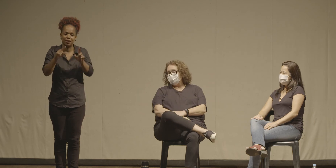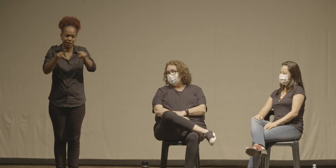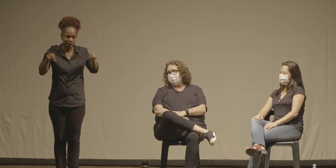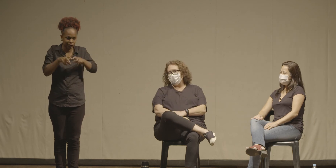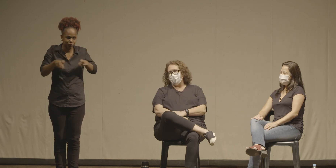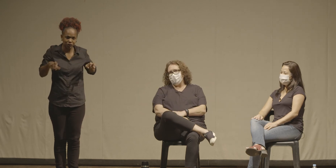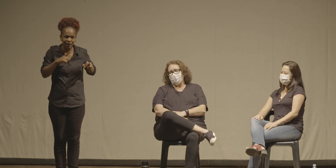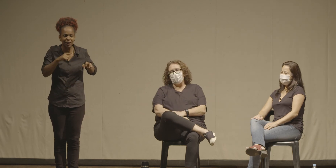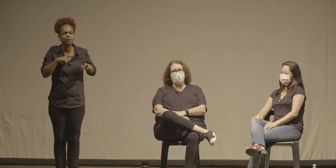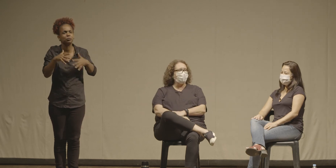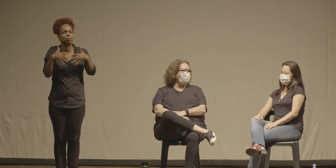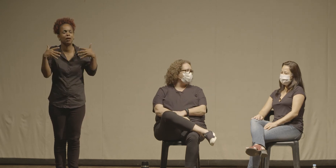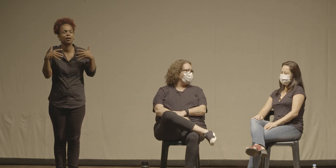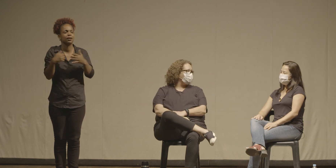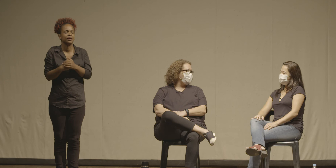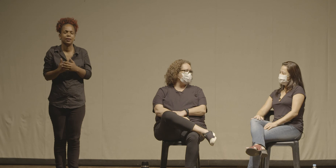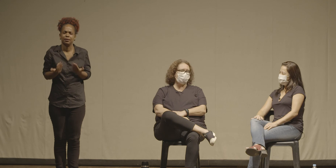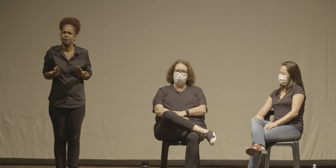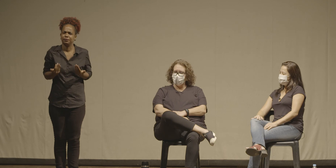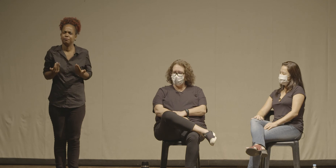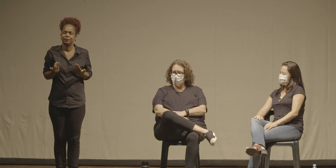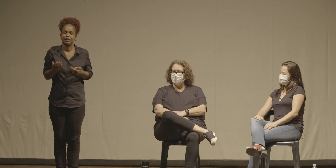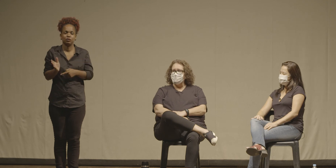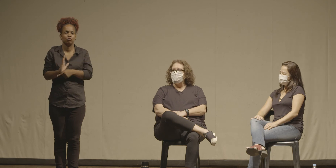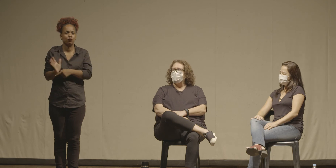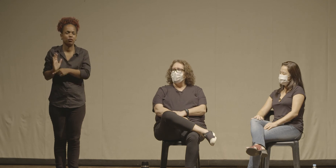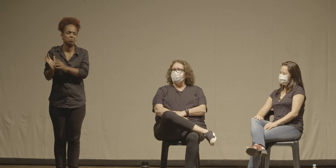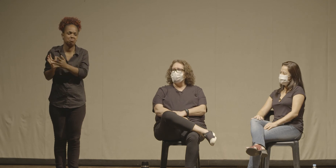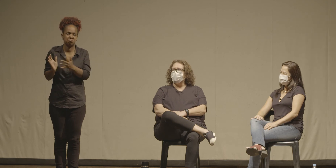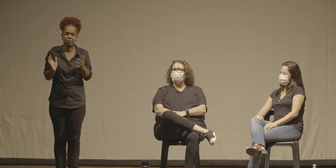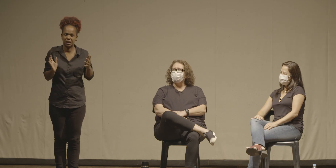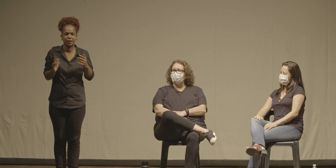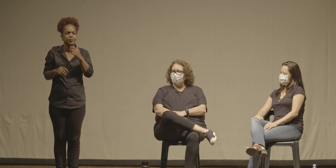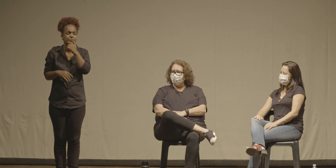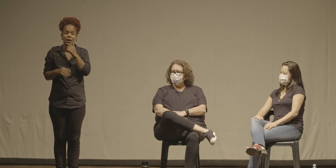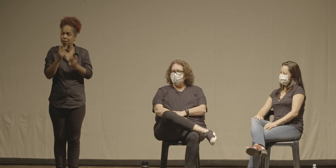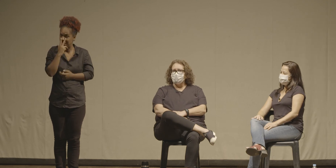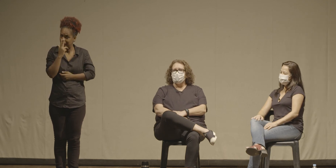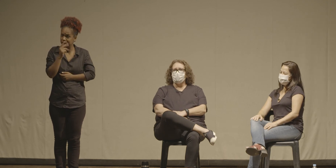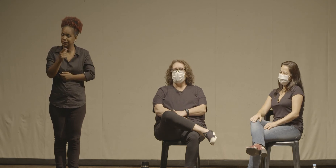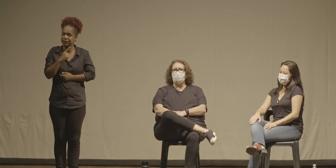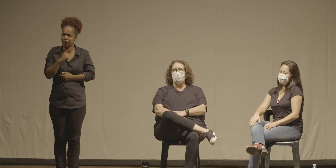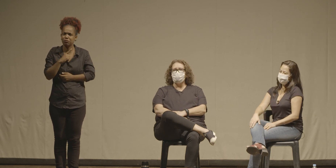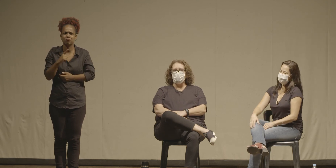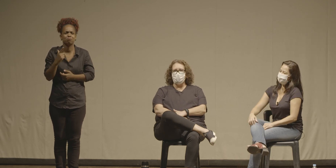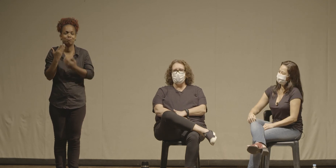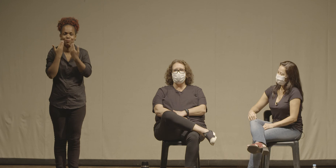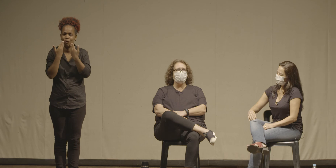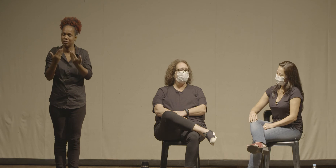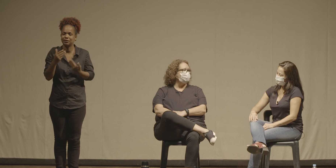Então, assim, eu acho que essa passagem do filme, ela vem assinar o